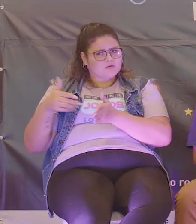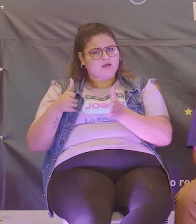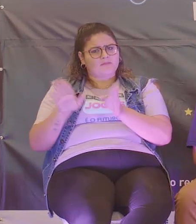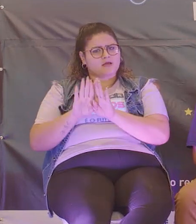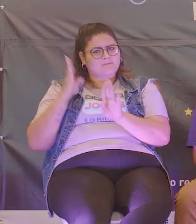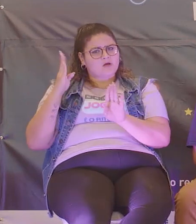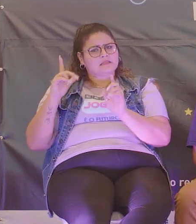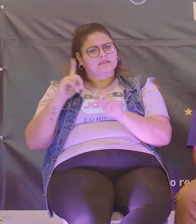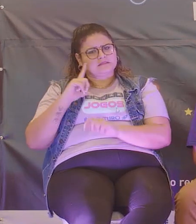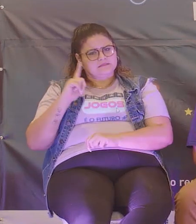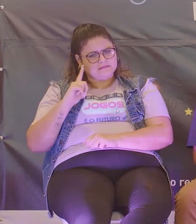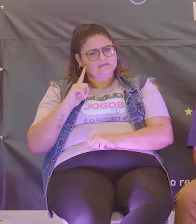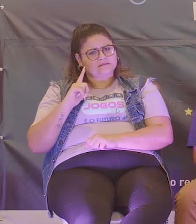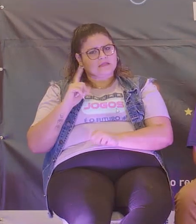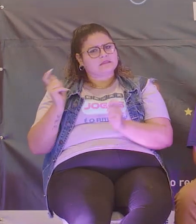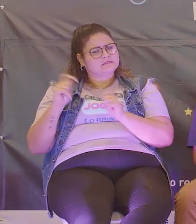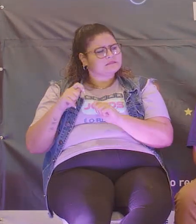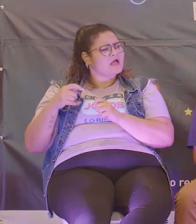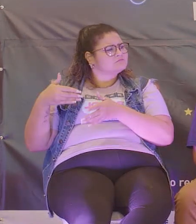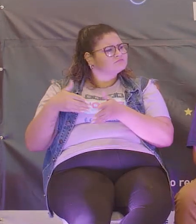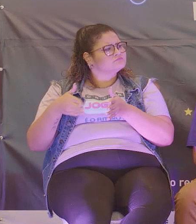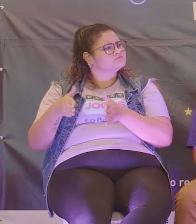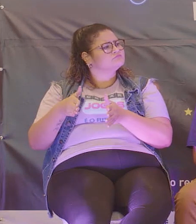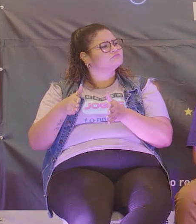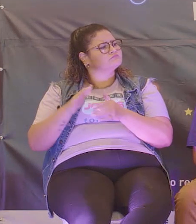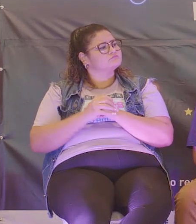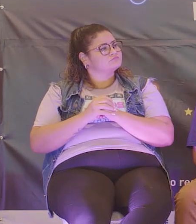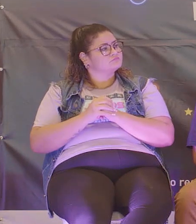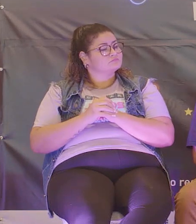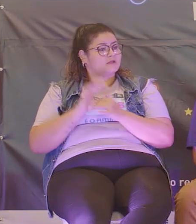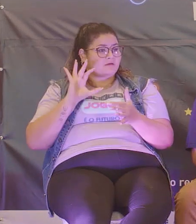podem seguir, né, cara? E a gente também tem um link junto com a UF,